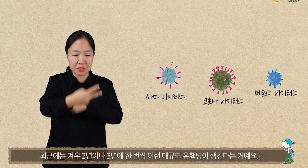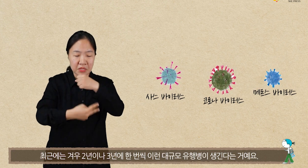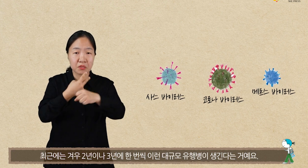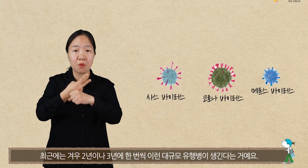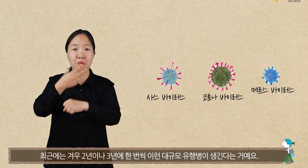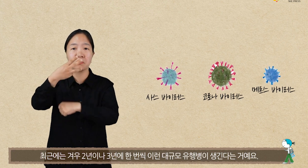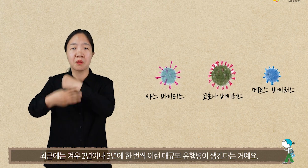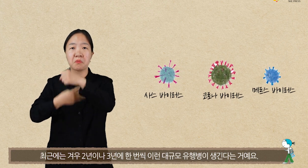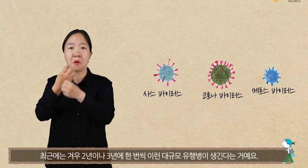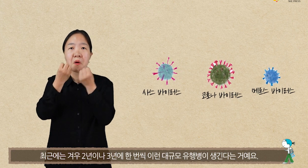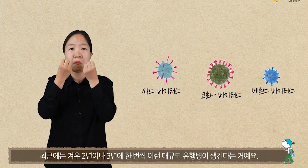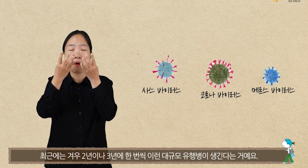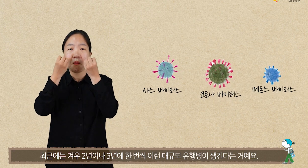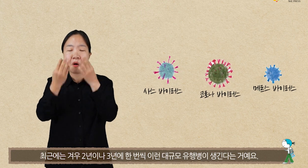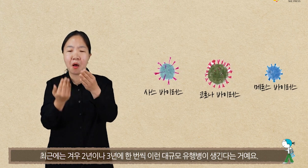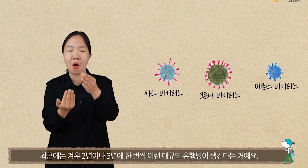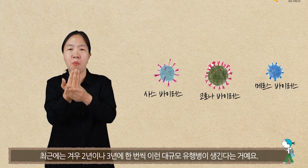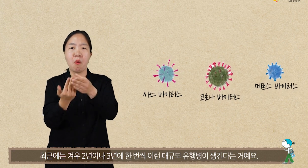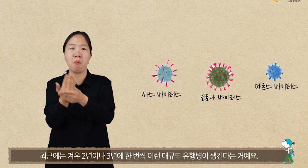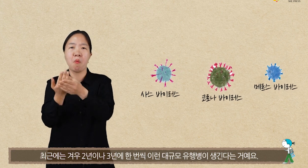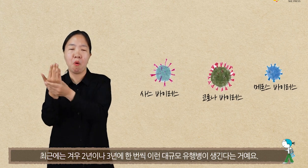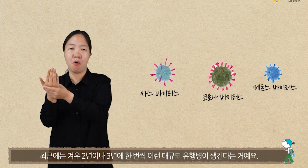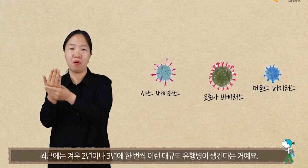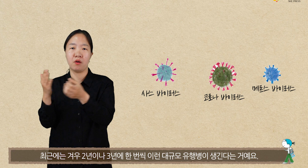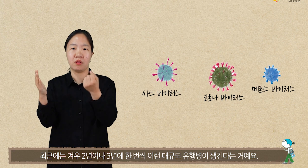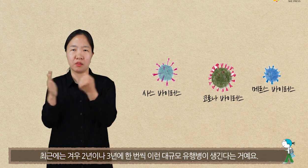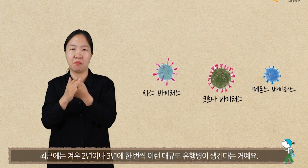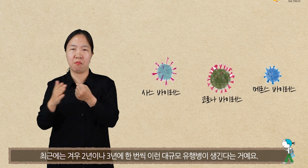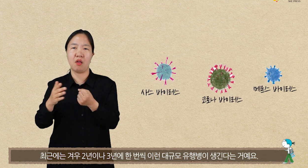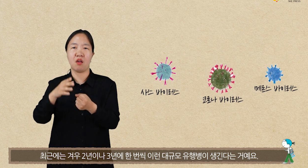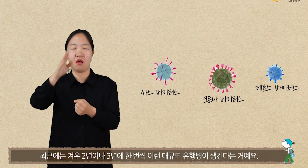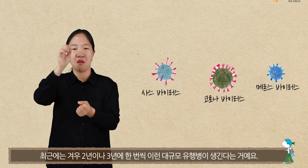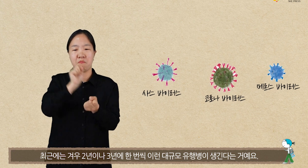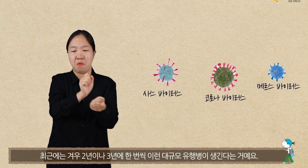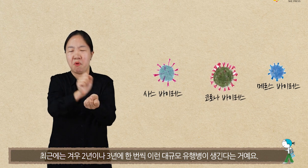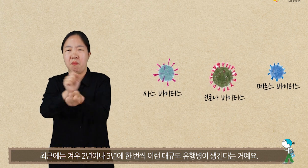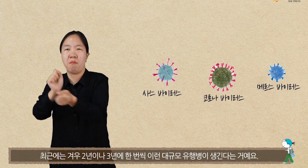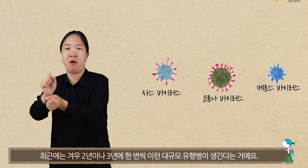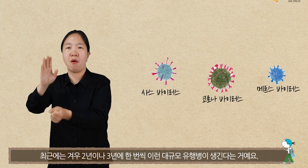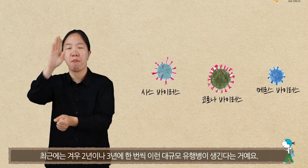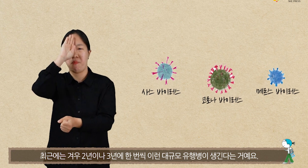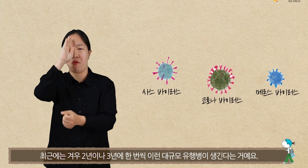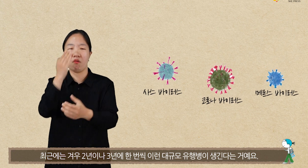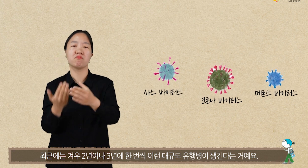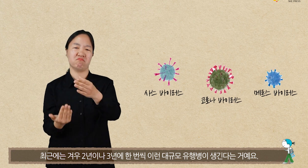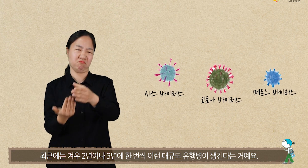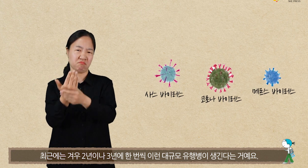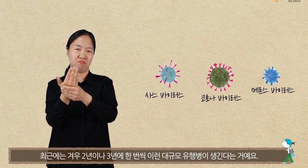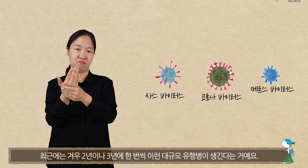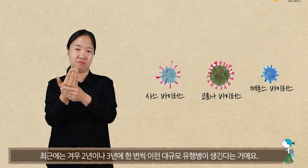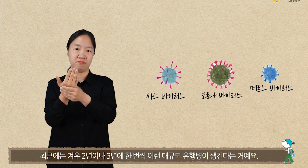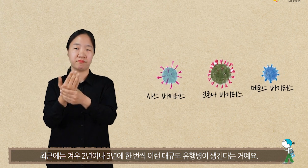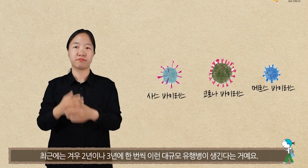최근에는 겨우 2년이나 3년에 한 번씩 이런 대규모 유행병이 생긴다는 거예요.